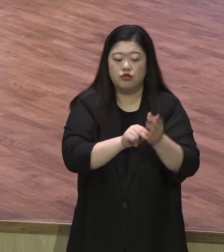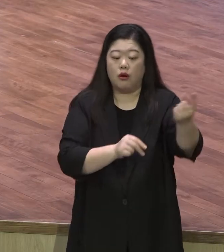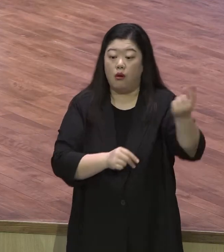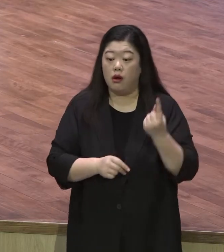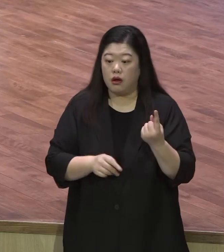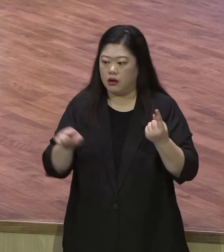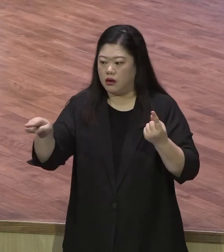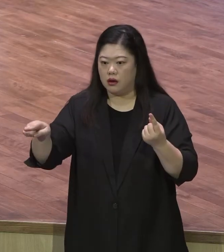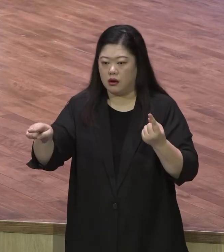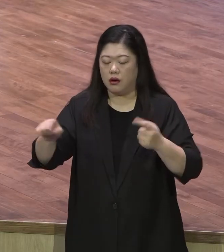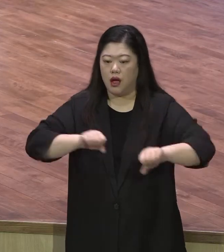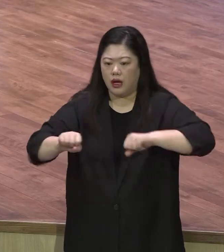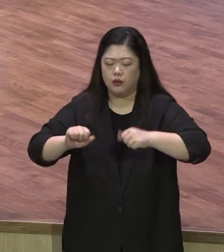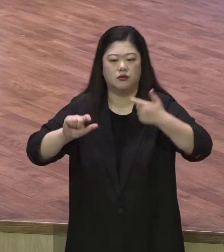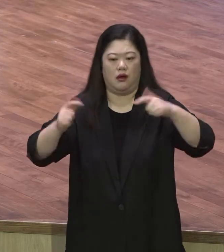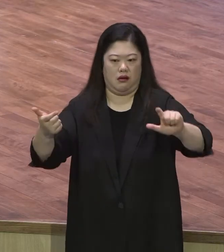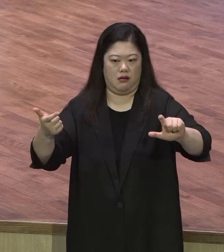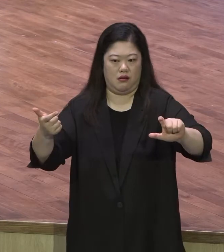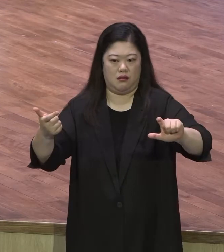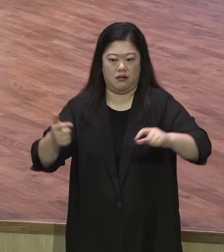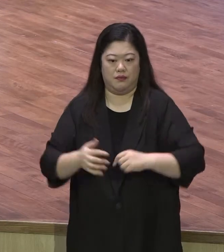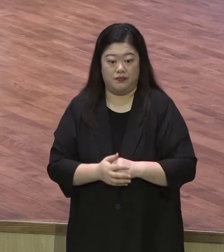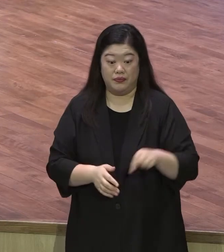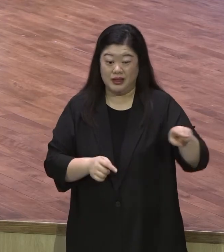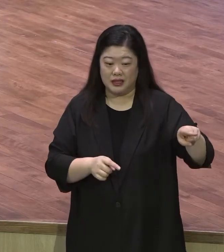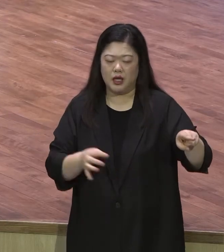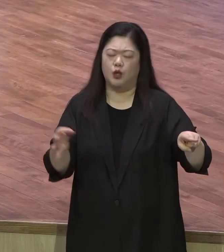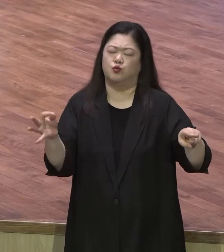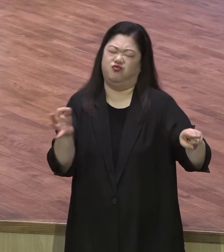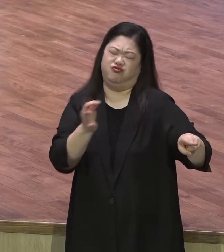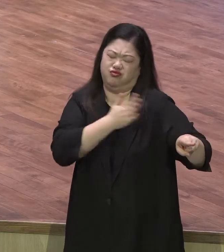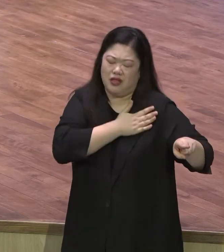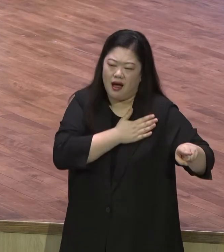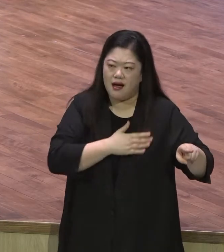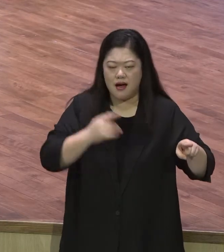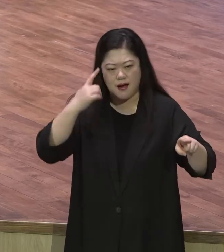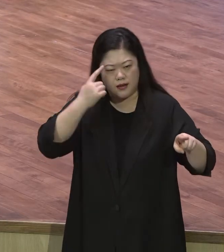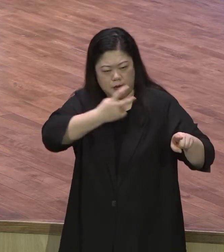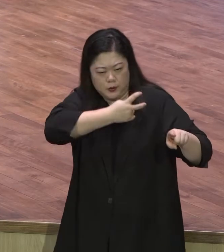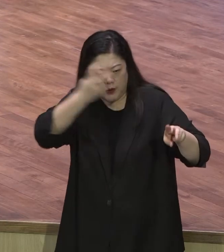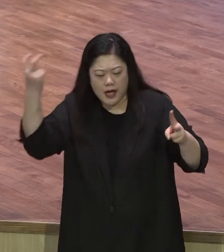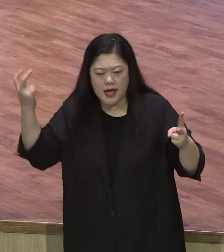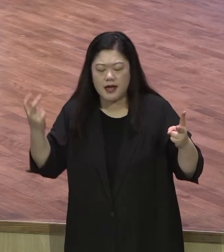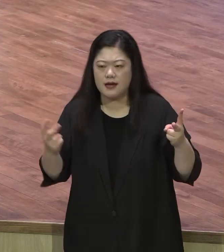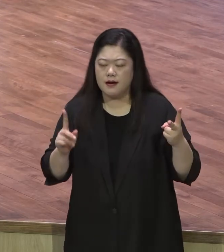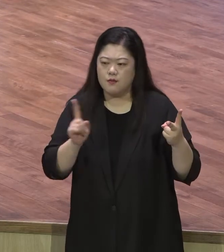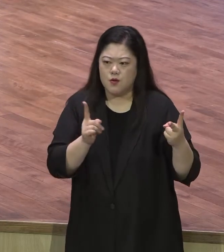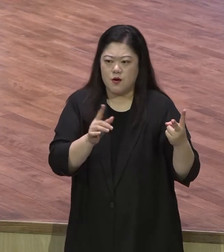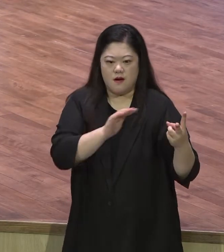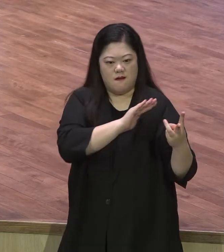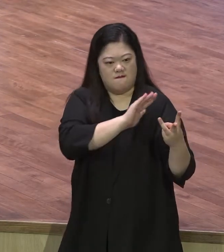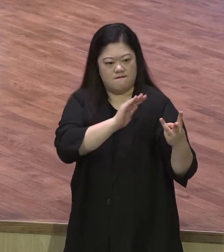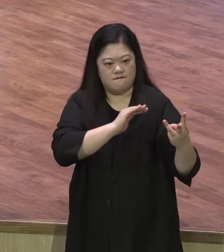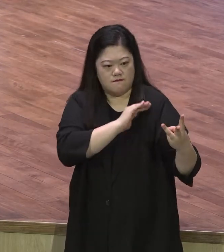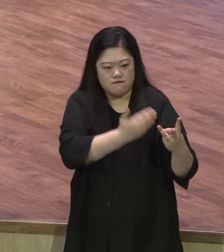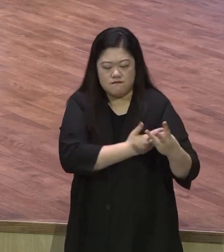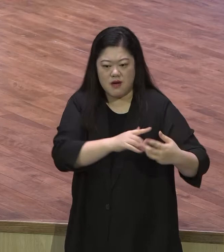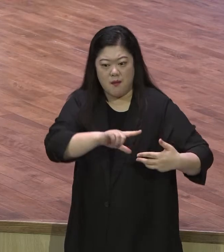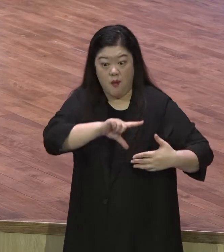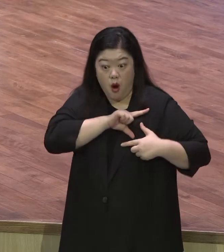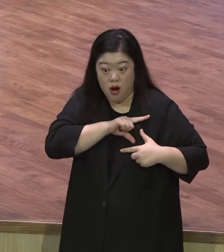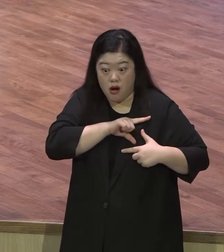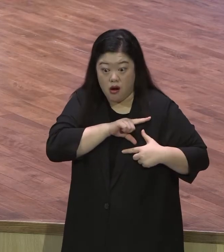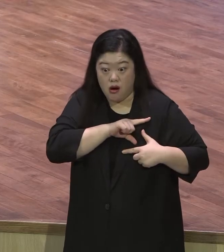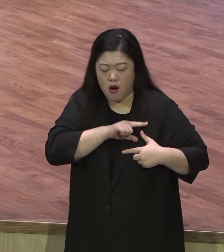그 기초가 세상의 부귀영화 명예 그런 어떤 권력 여기 잡혀있으면 비가 내리고 창수가